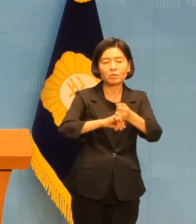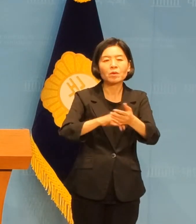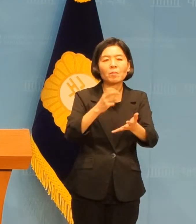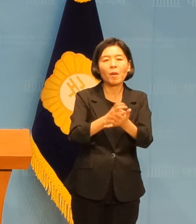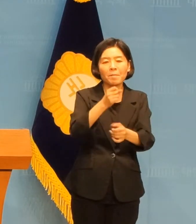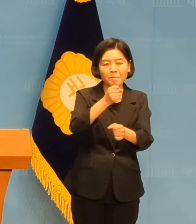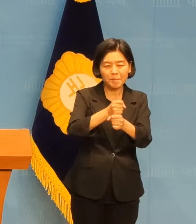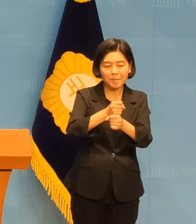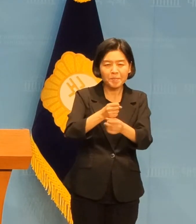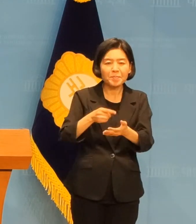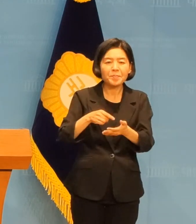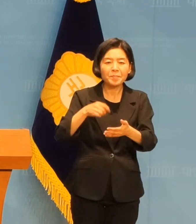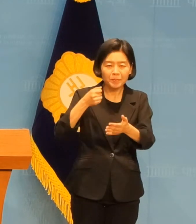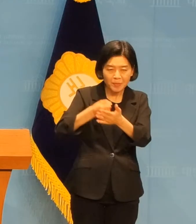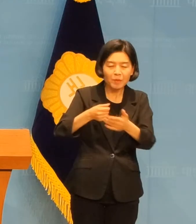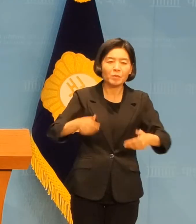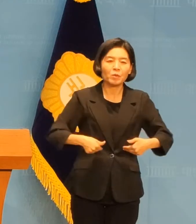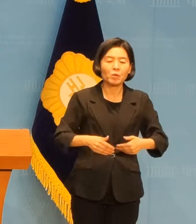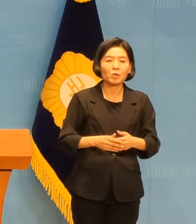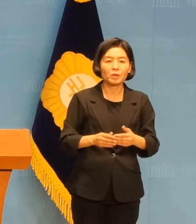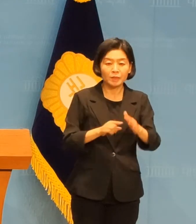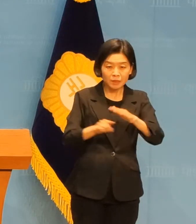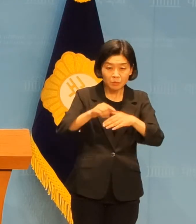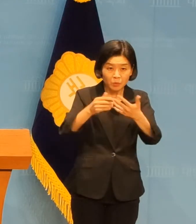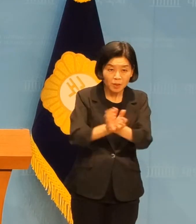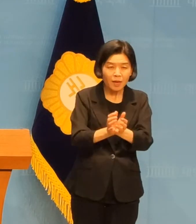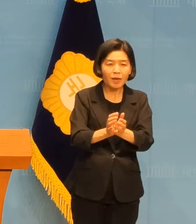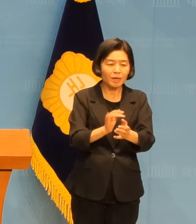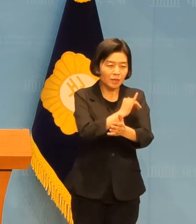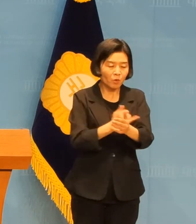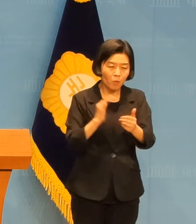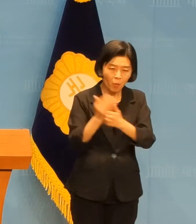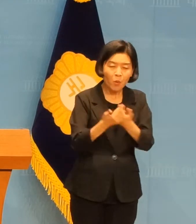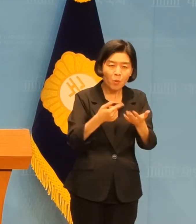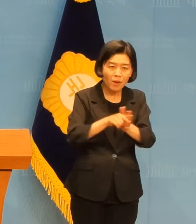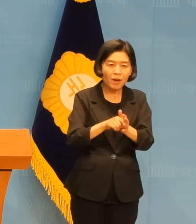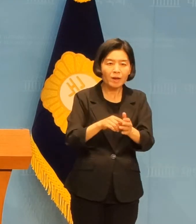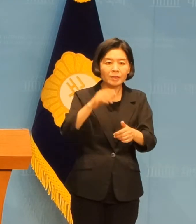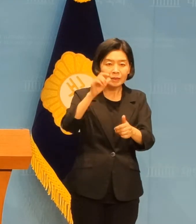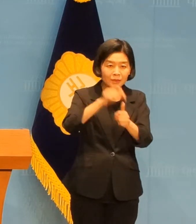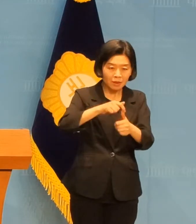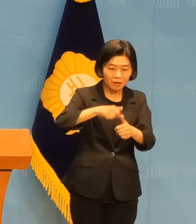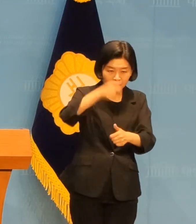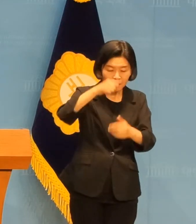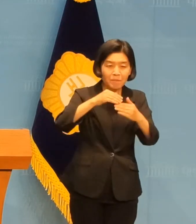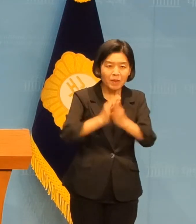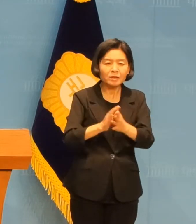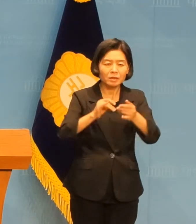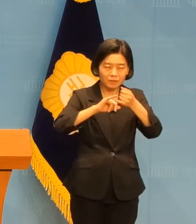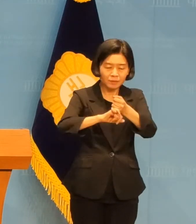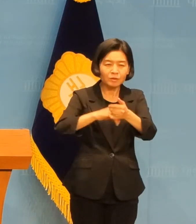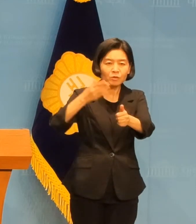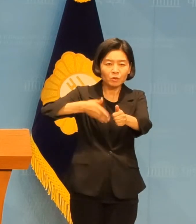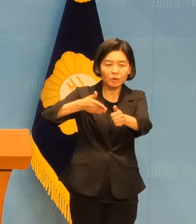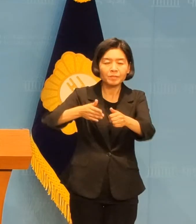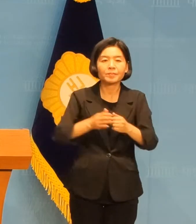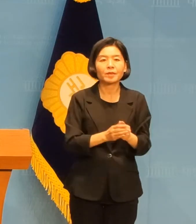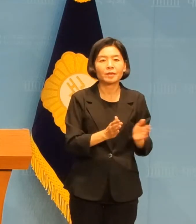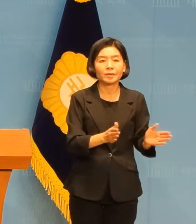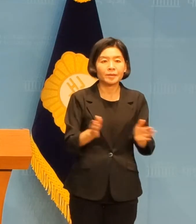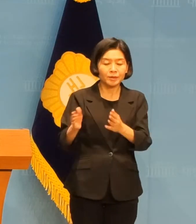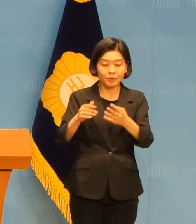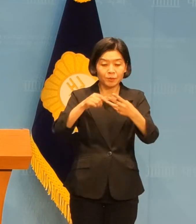존중과 인권 보호를 위해 사형제도의 완전한 폐지를 강력히 촉구합니다. 두 번째 브리핑